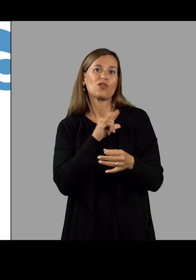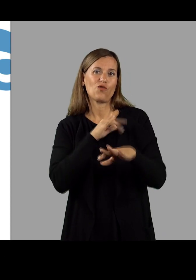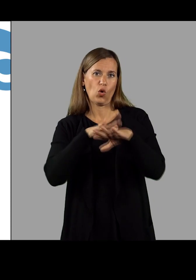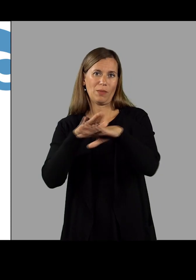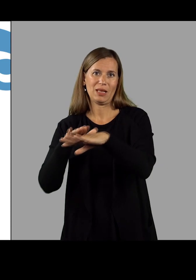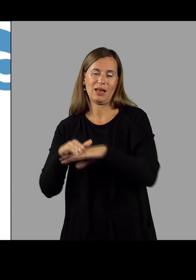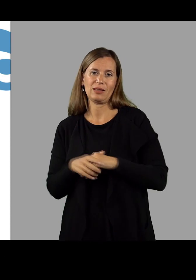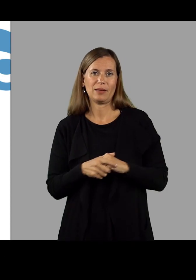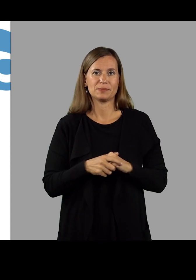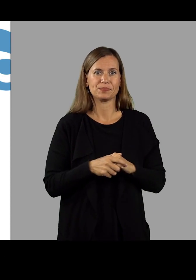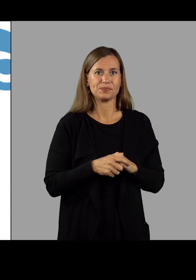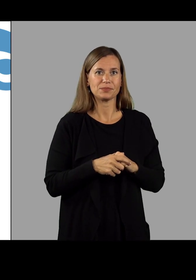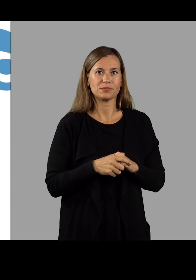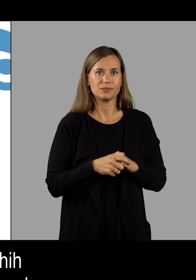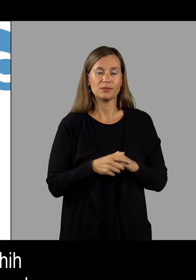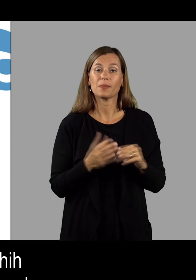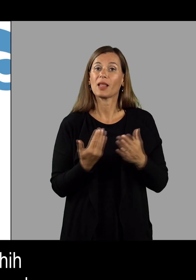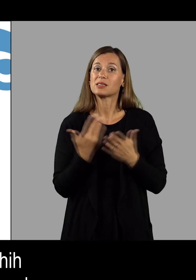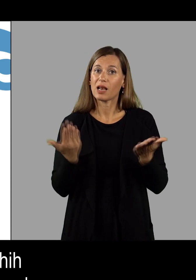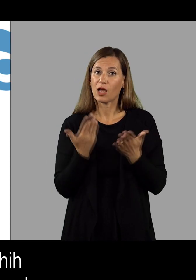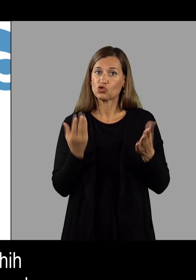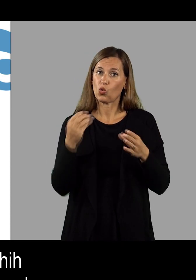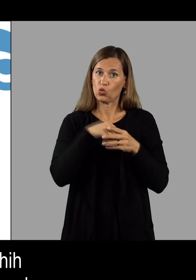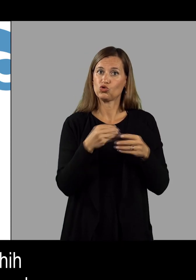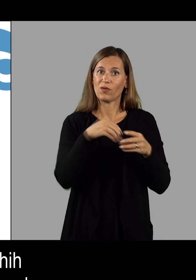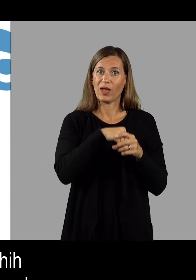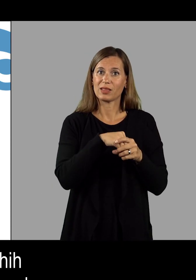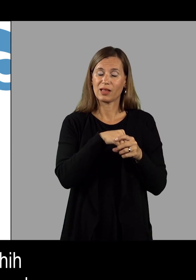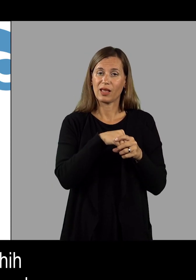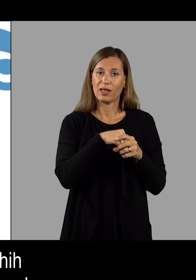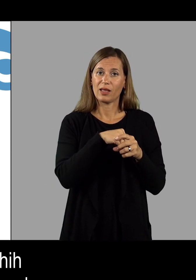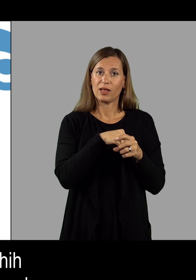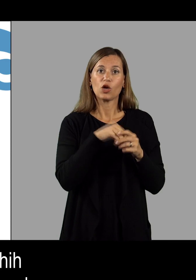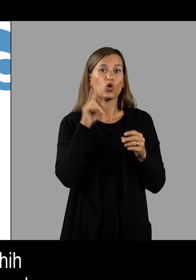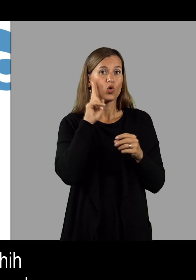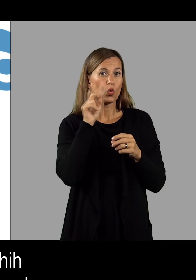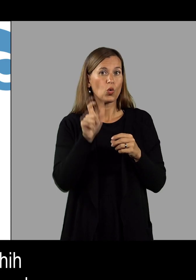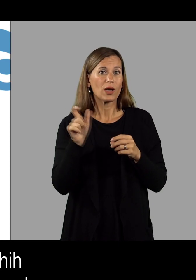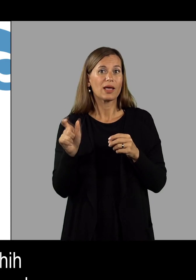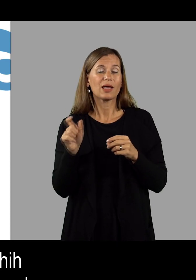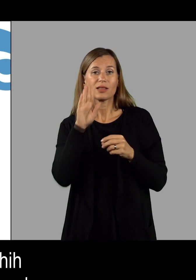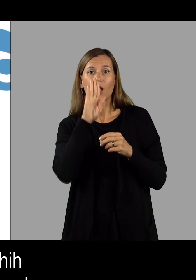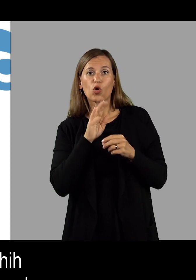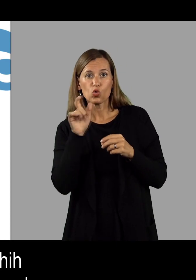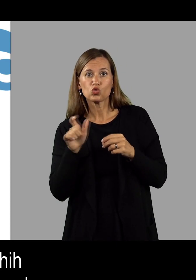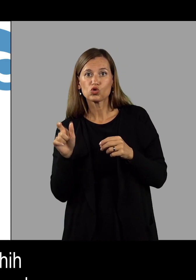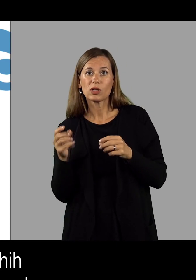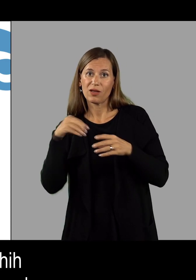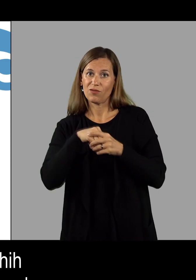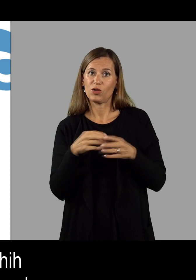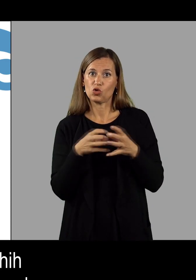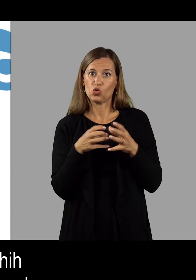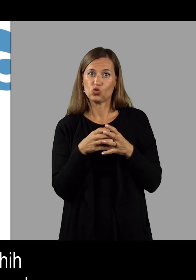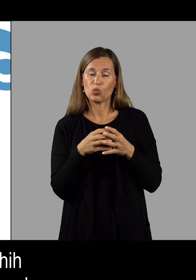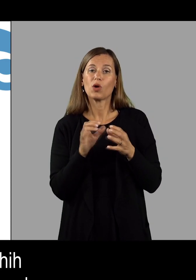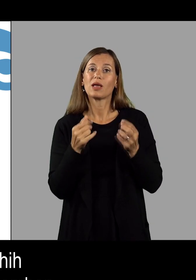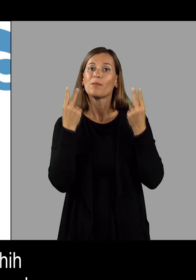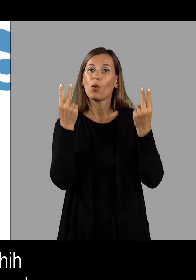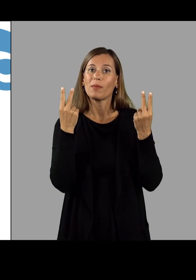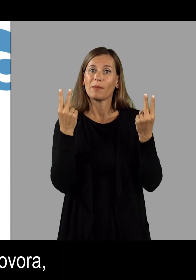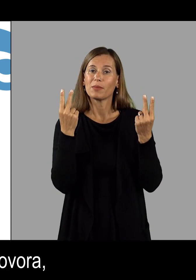tehnologije, strojno prevajanje, terminološki portal, vzdrževanje infrastrukturnega centra za jezikovne vire in